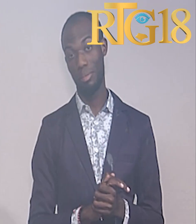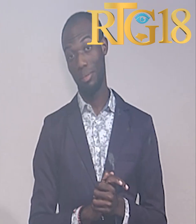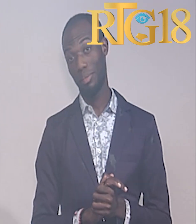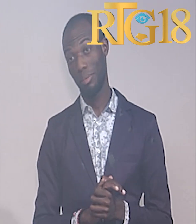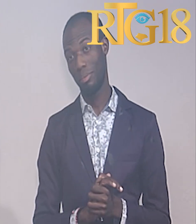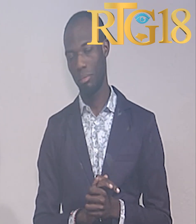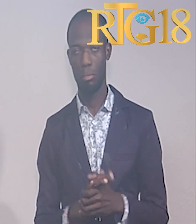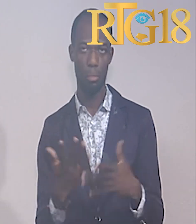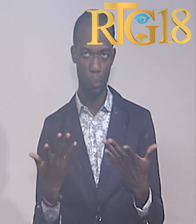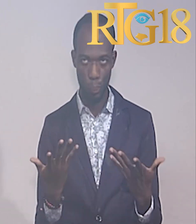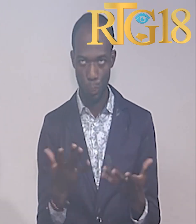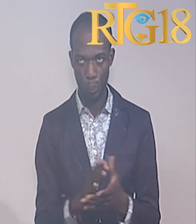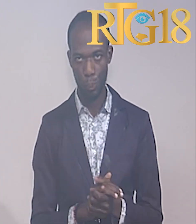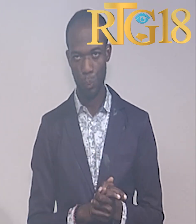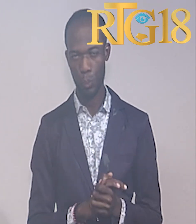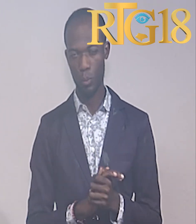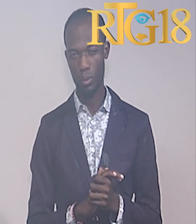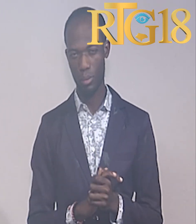En termes